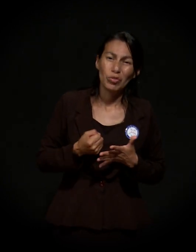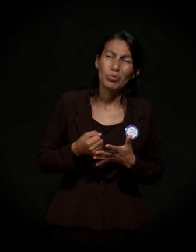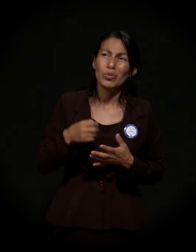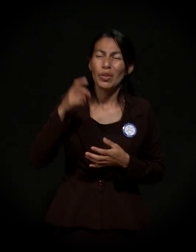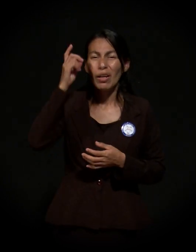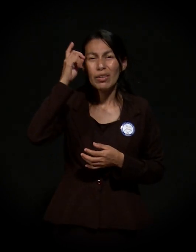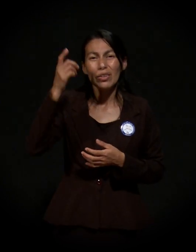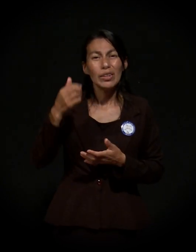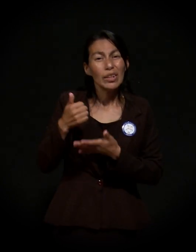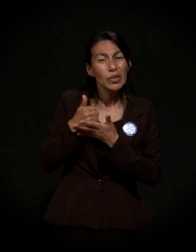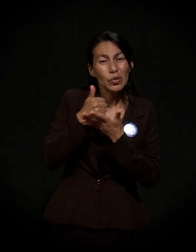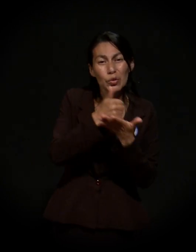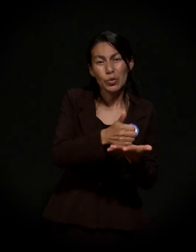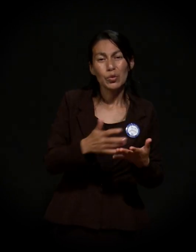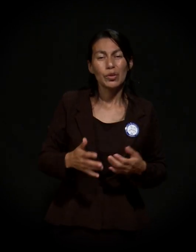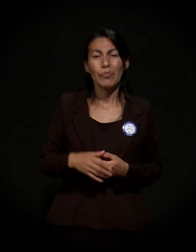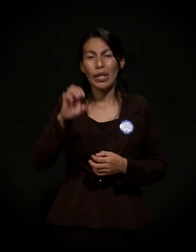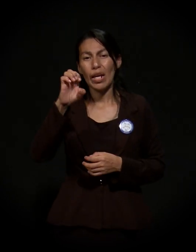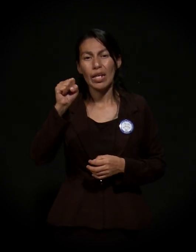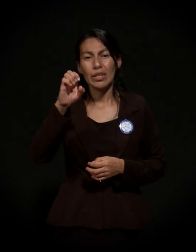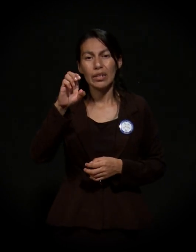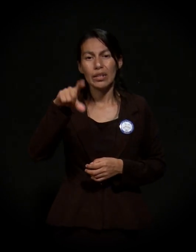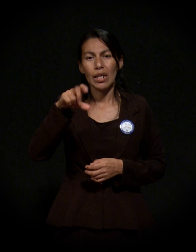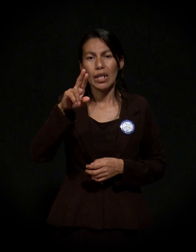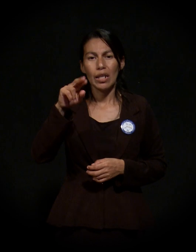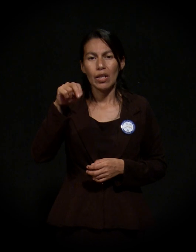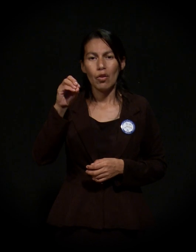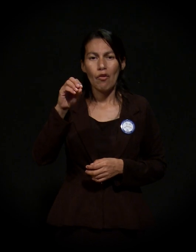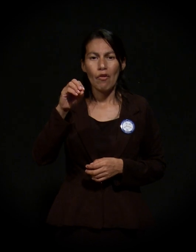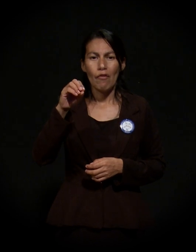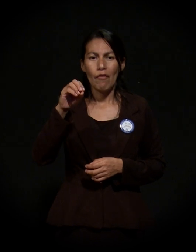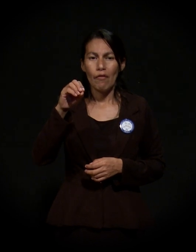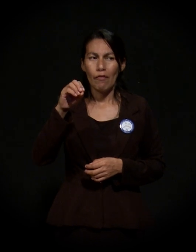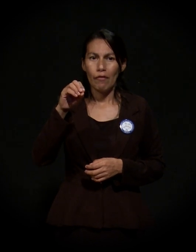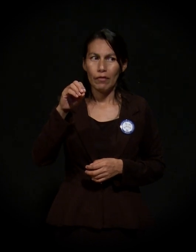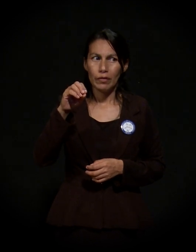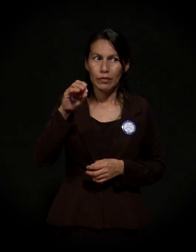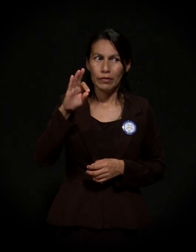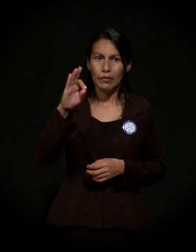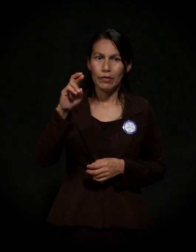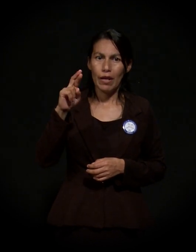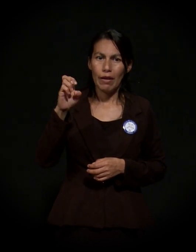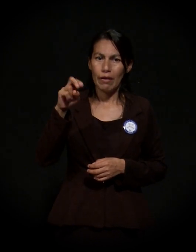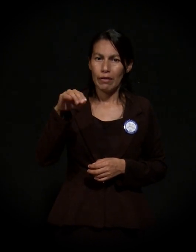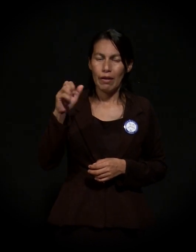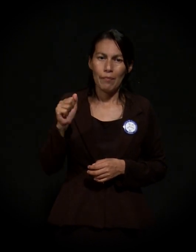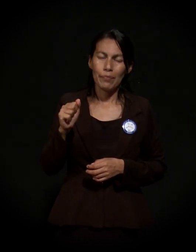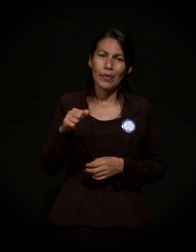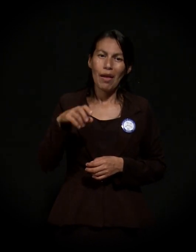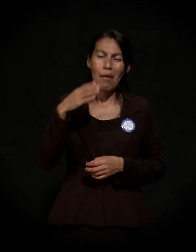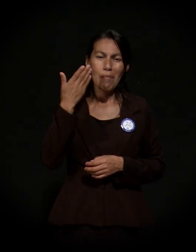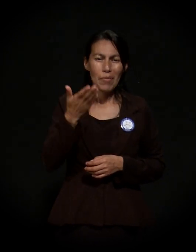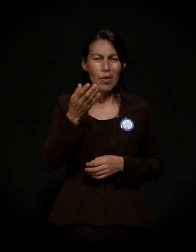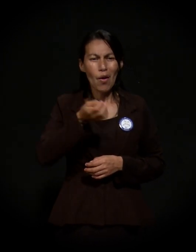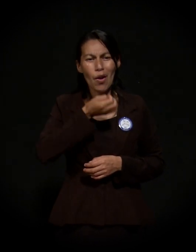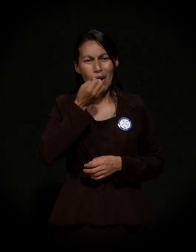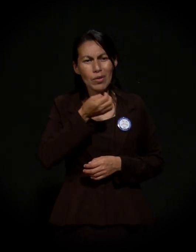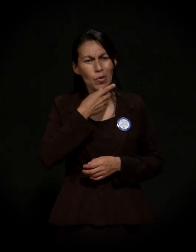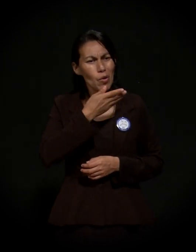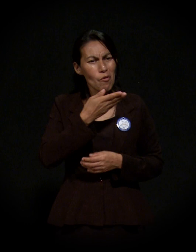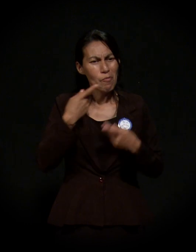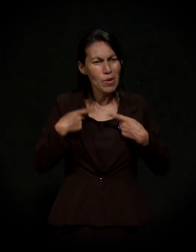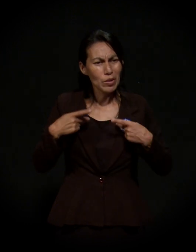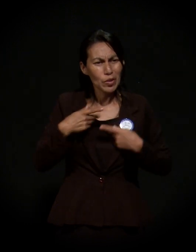es por la salud de quienes hacen oraciones especiales en este programa. Gracias, felicidades por estos